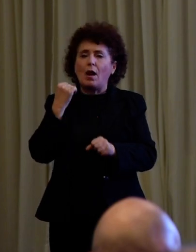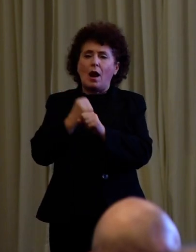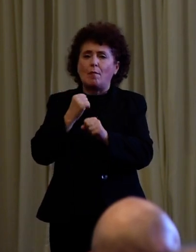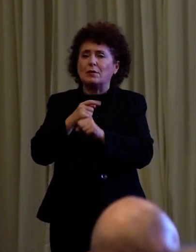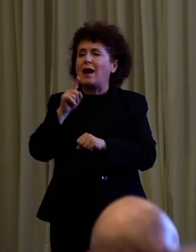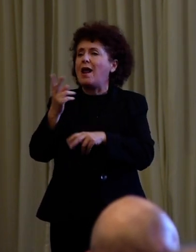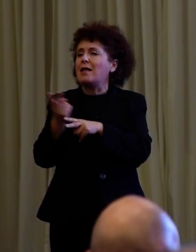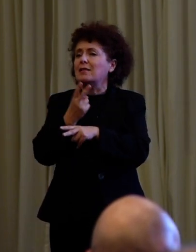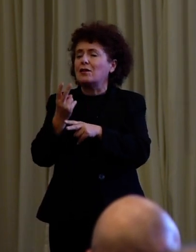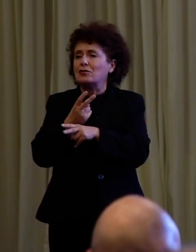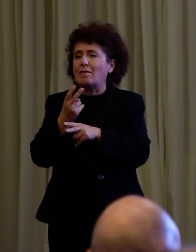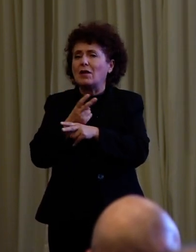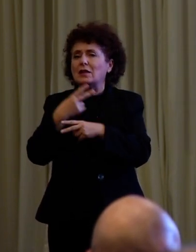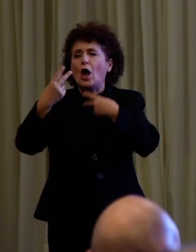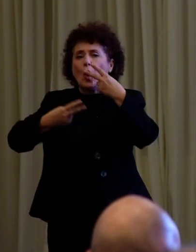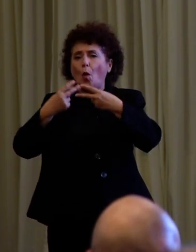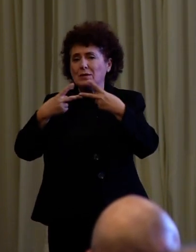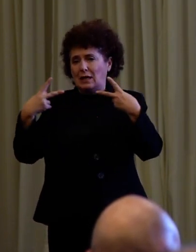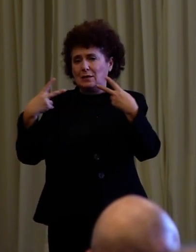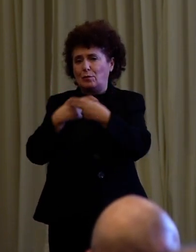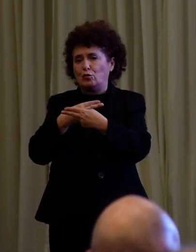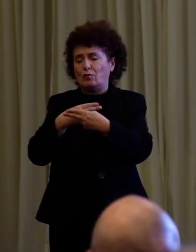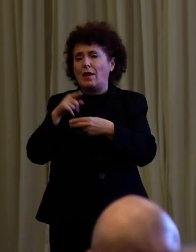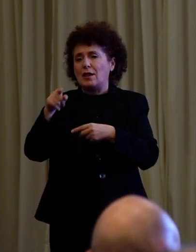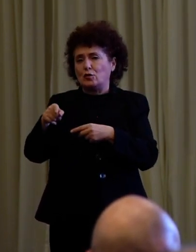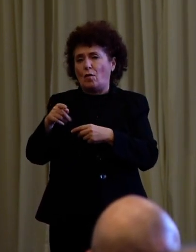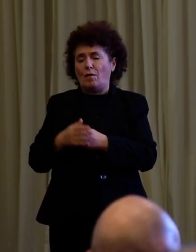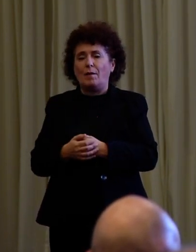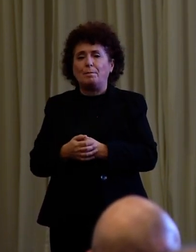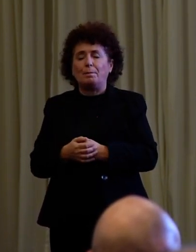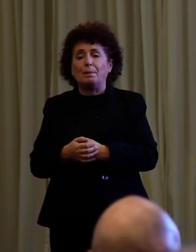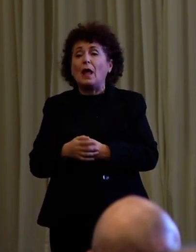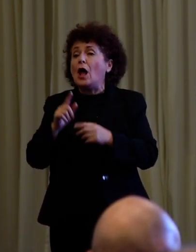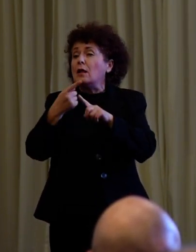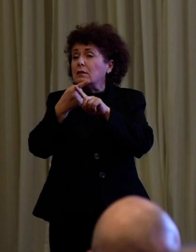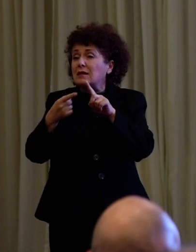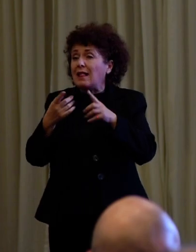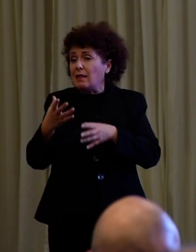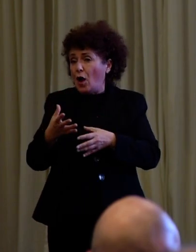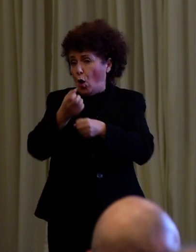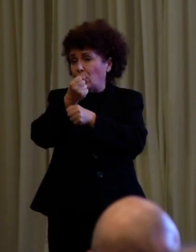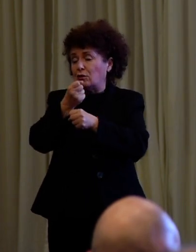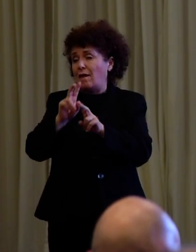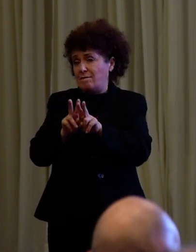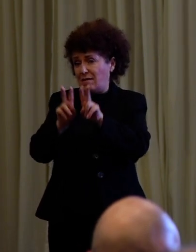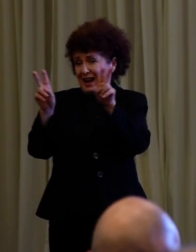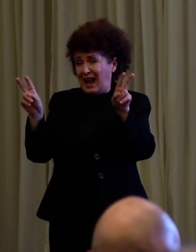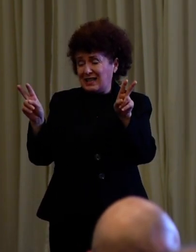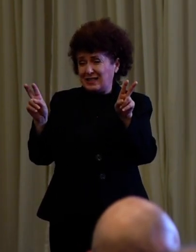функционирање на Државната комисија за спречување со корупција. Во делот на одржливиот развој,